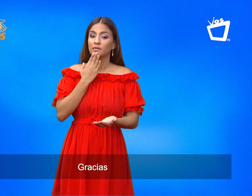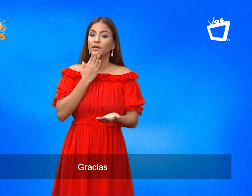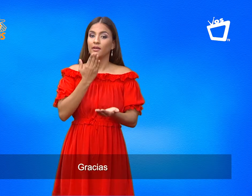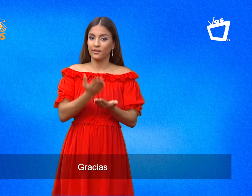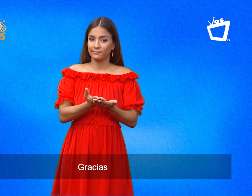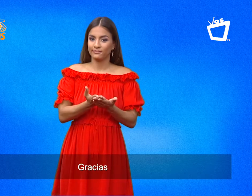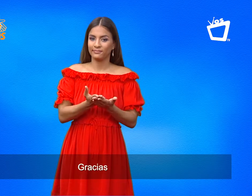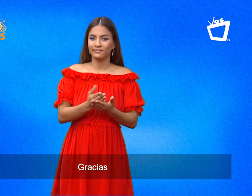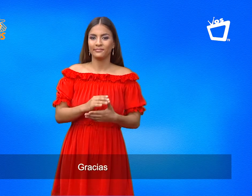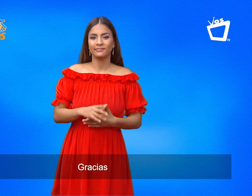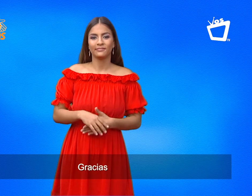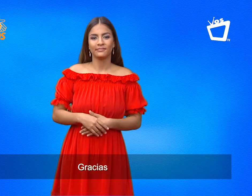gracias